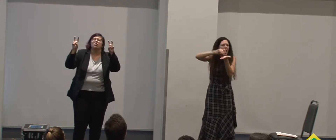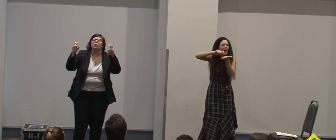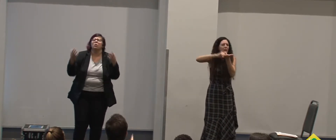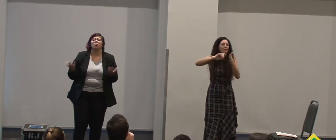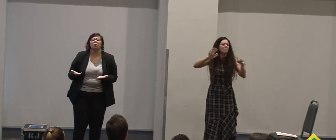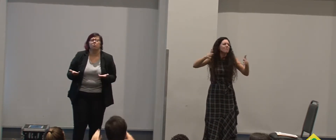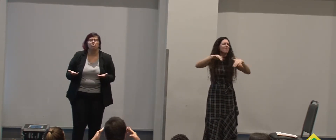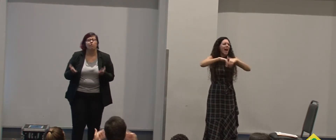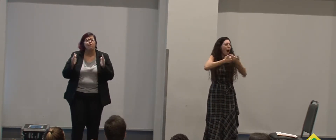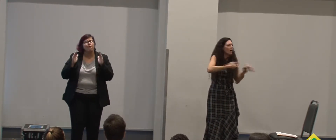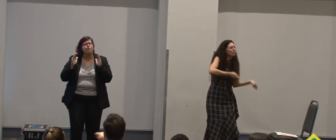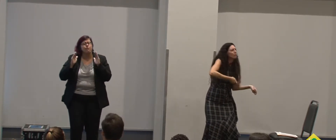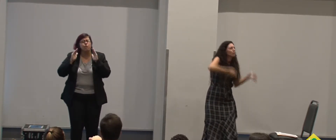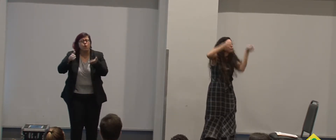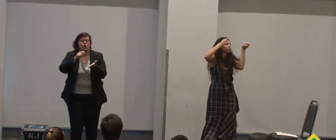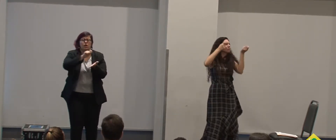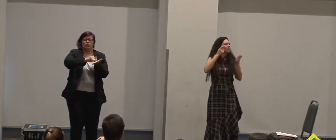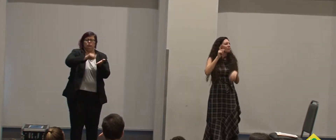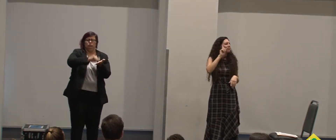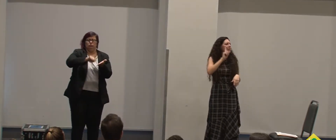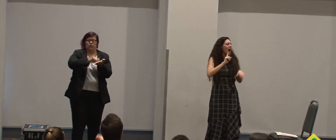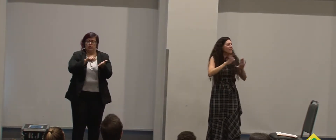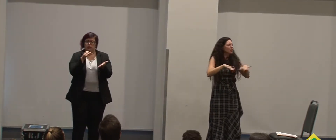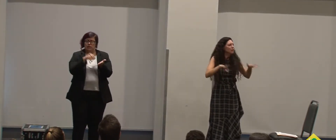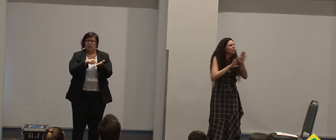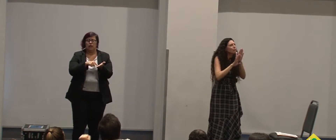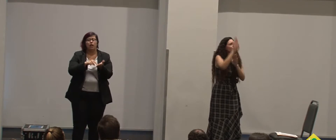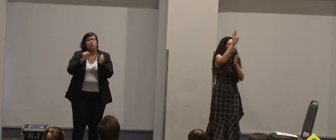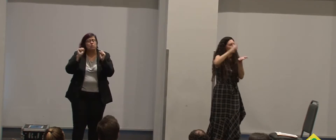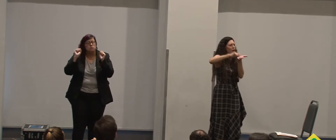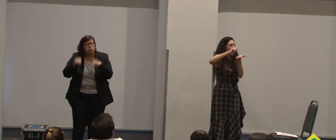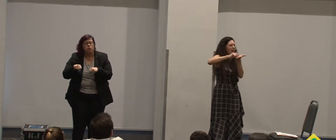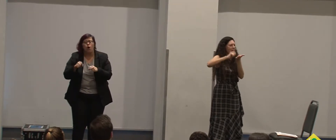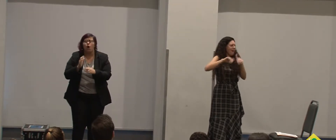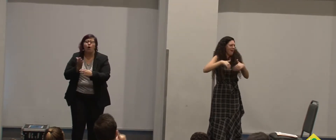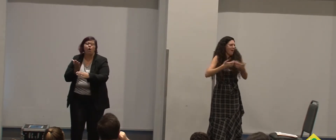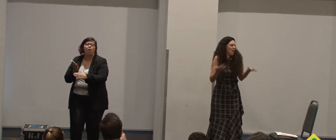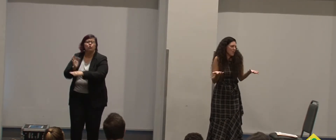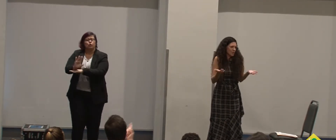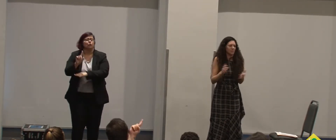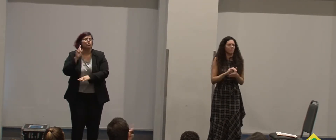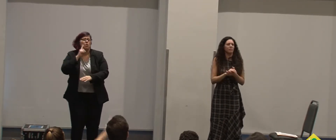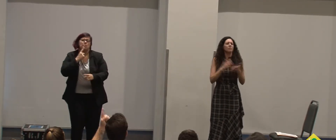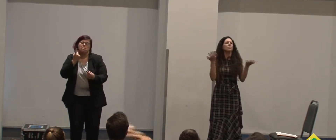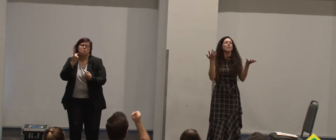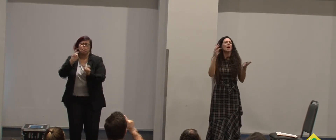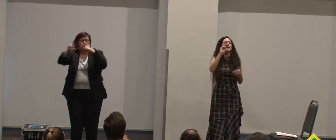convidado para trazer esse tema. E o foco